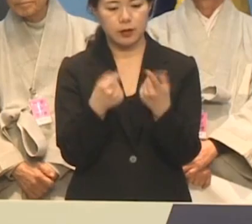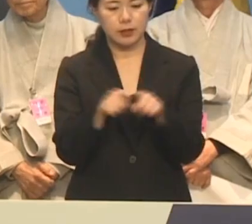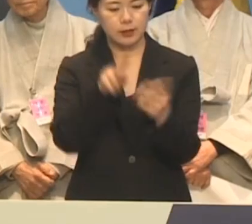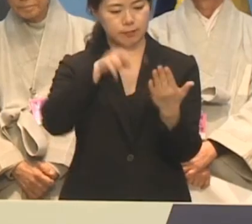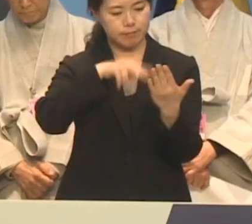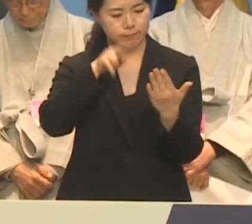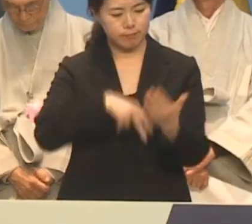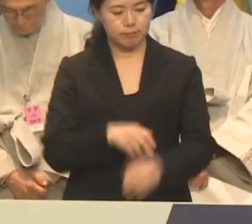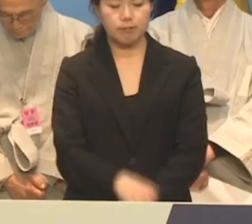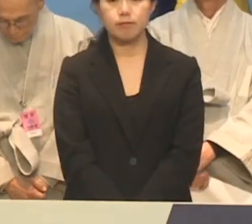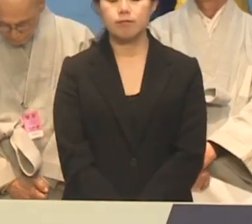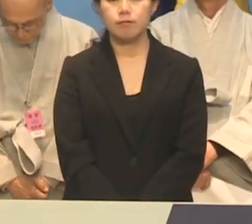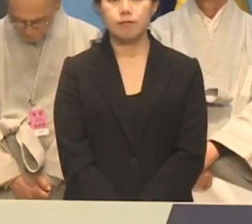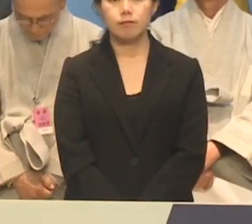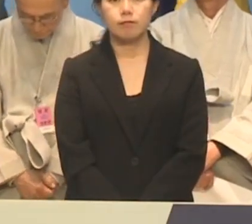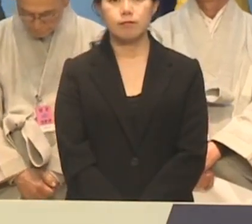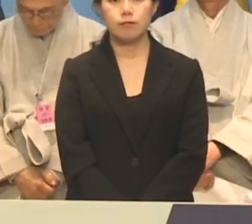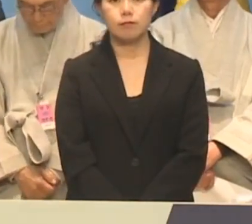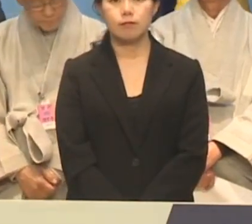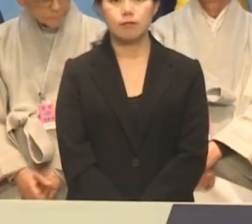주시겠습니다.